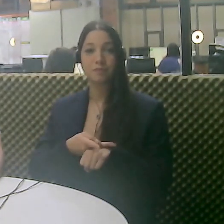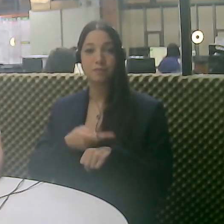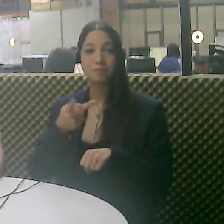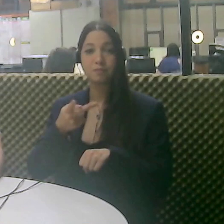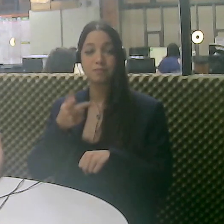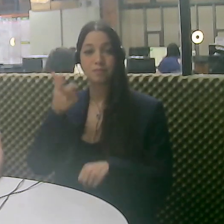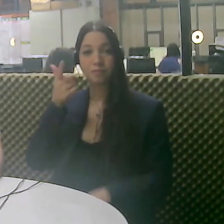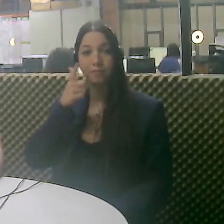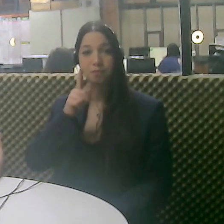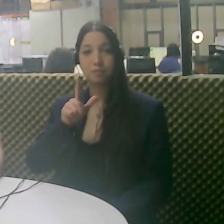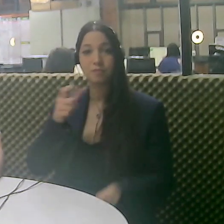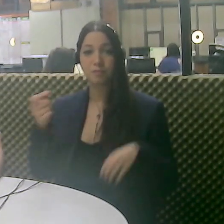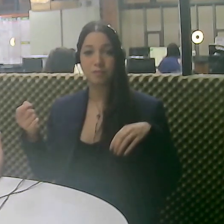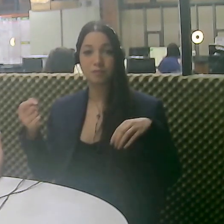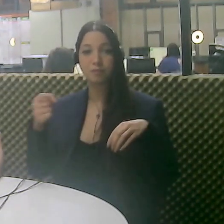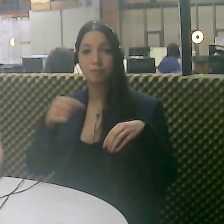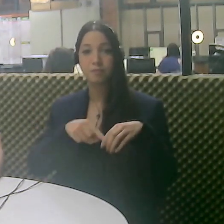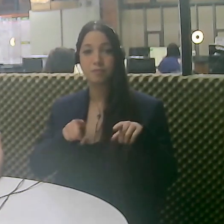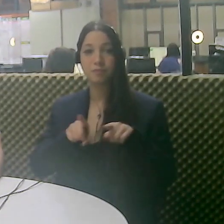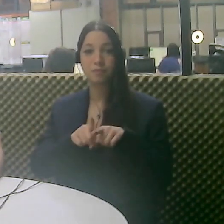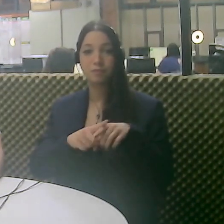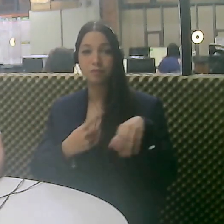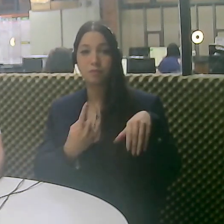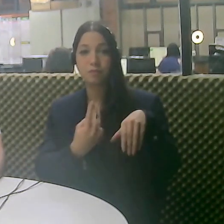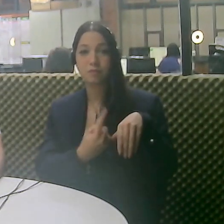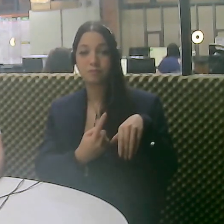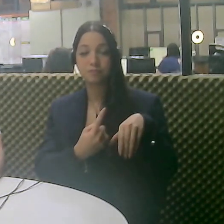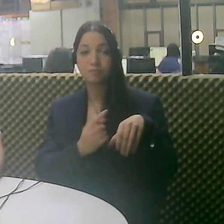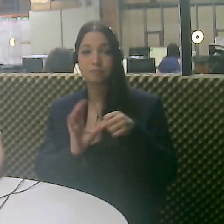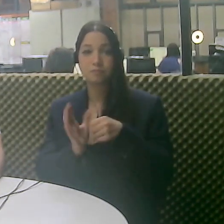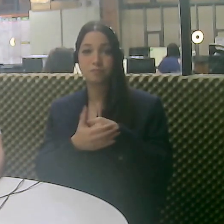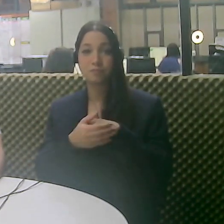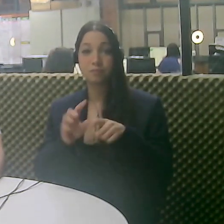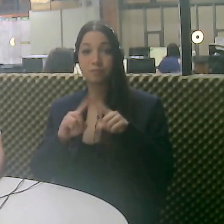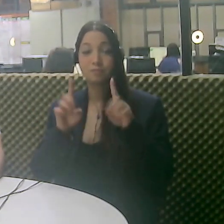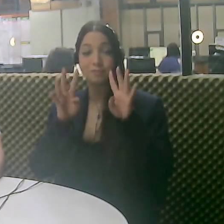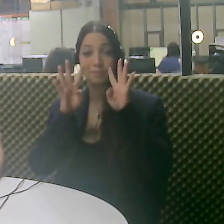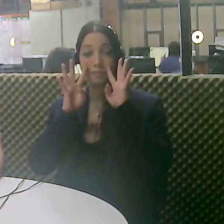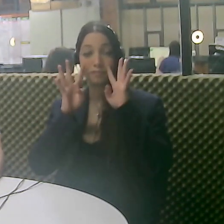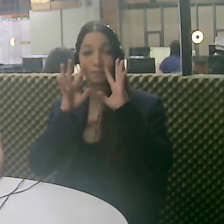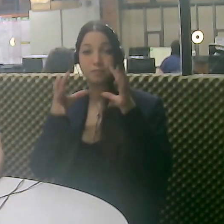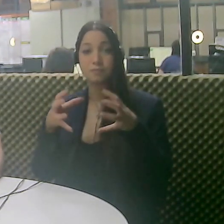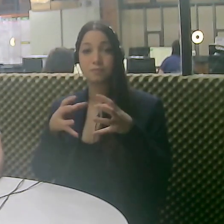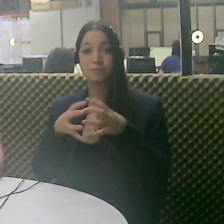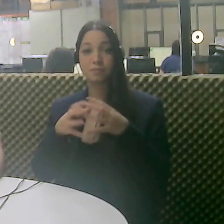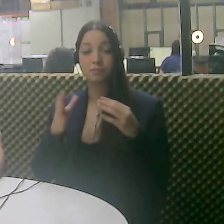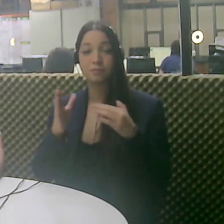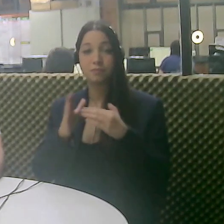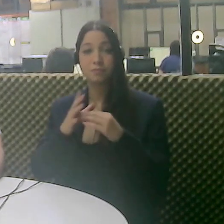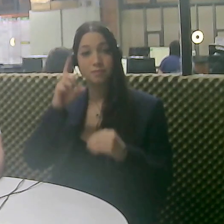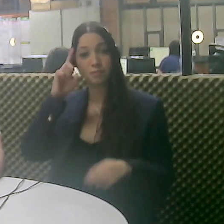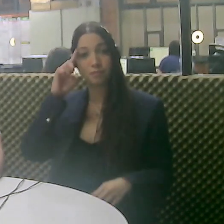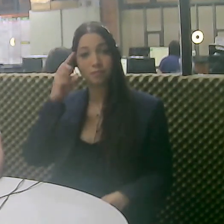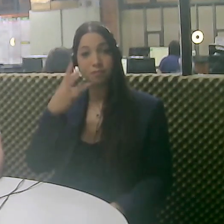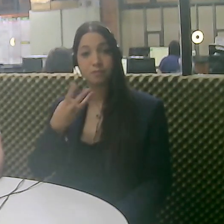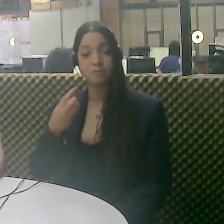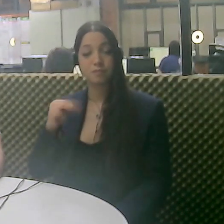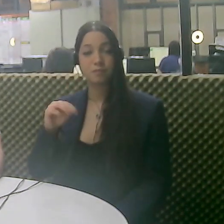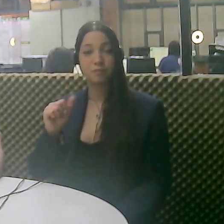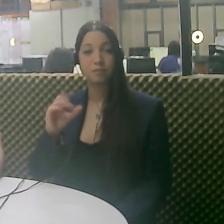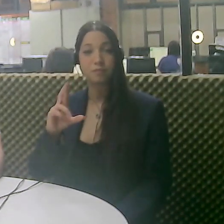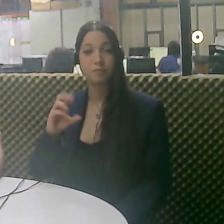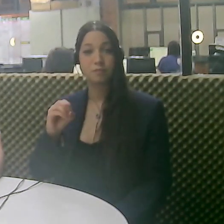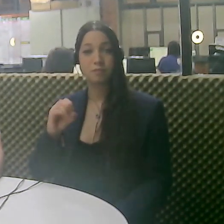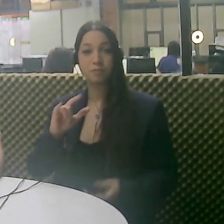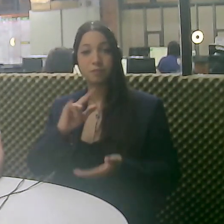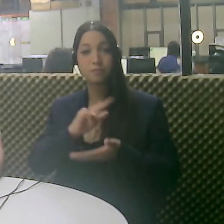vice, artilharia e defesa menos vazada. Mas atenção! As equipes têm até dia 3 de março para apresentarem